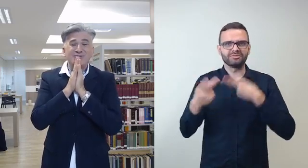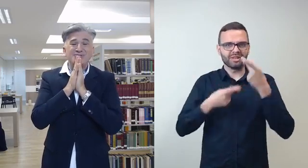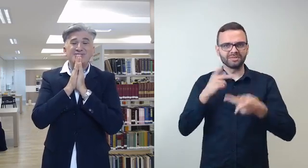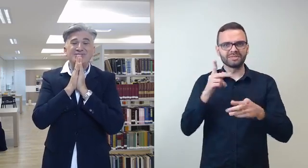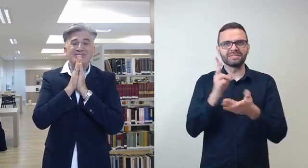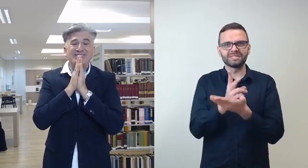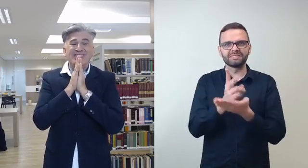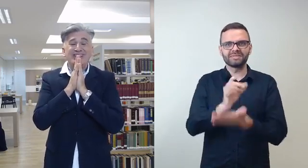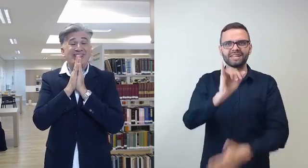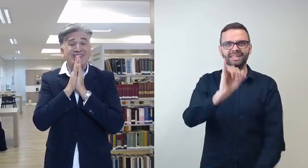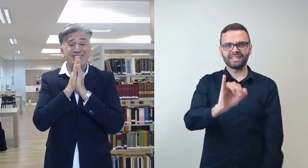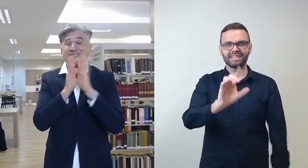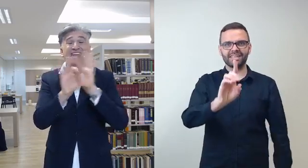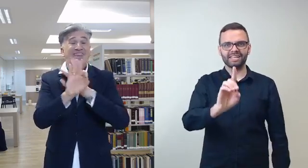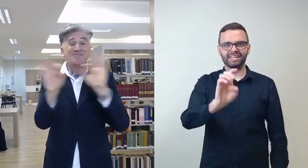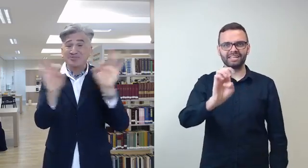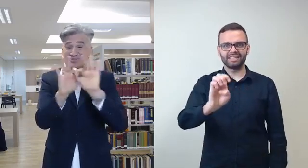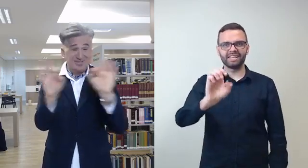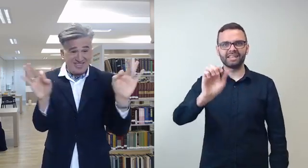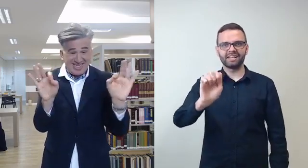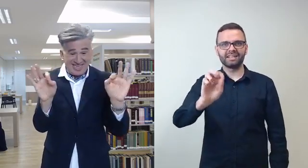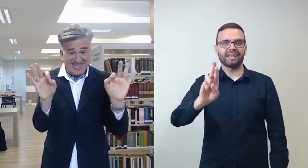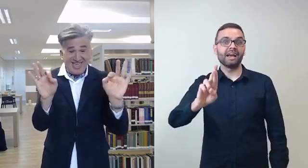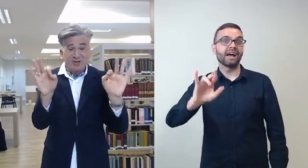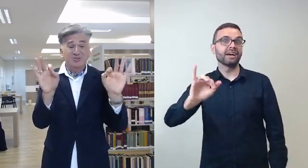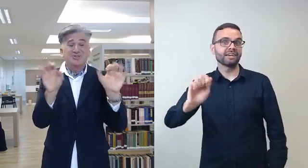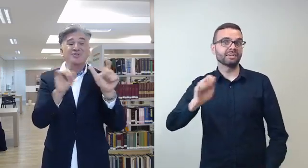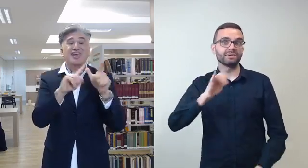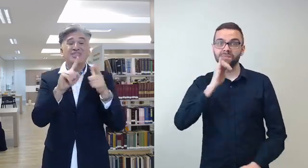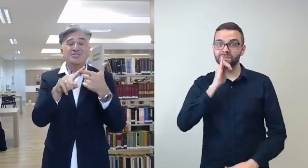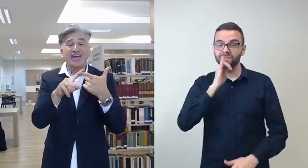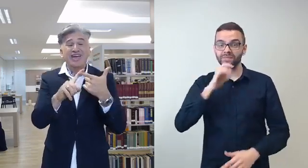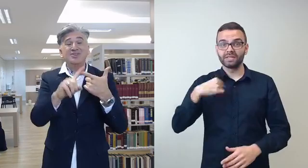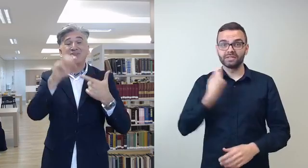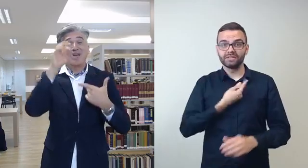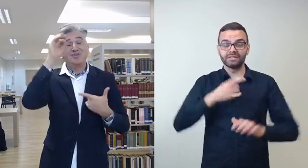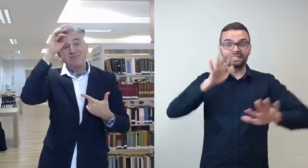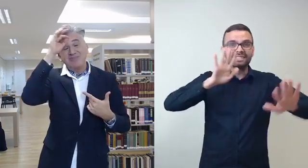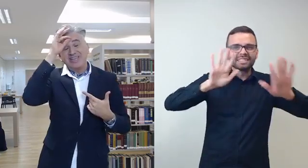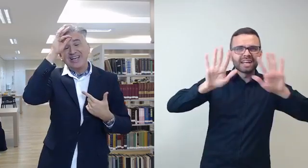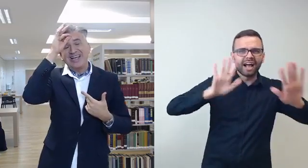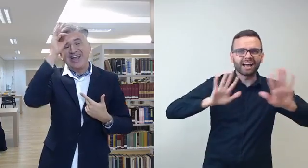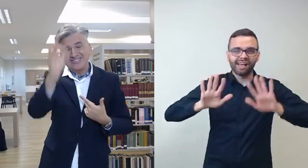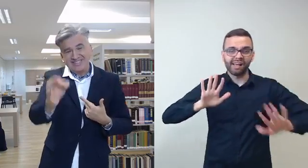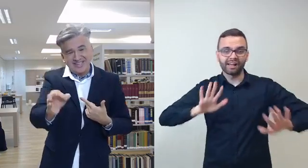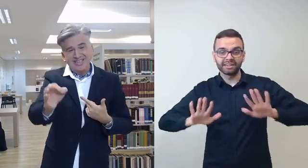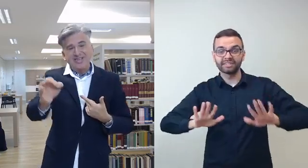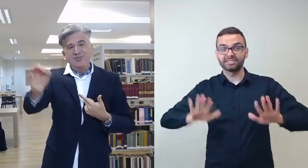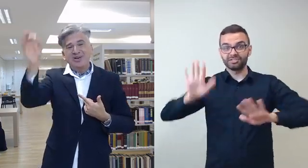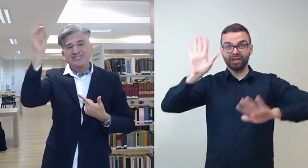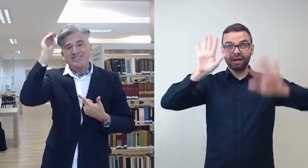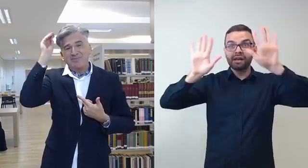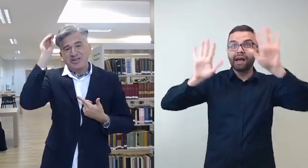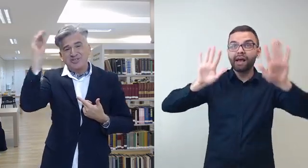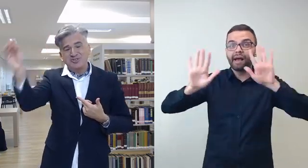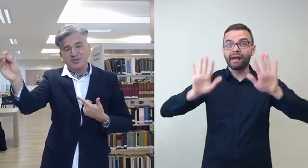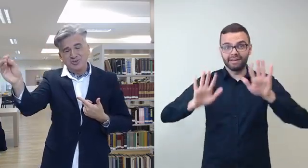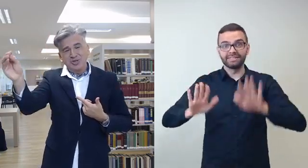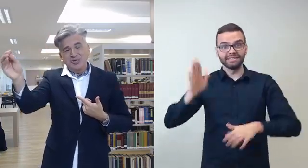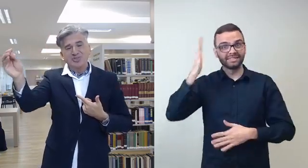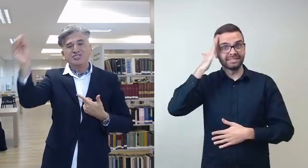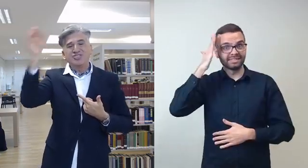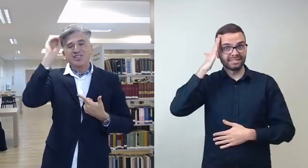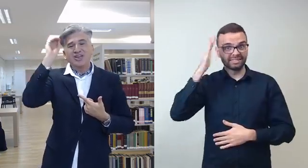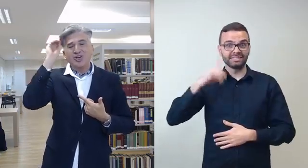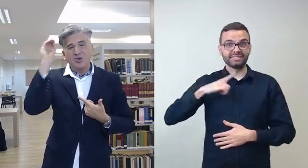que é construção de ideia. Galera, não tem nada a ver com construção de ideia. Construção tátil e ideária eu trago da mímica clássica, do Marcel Marceau,